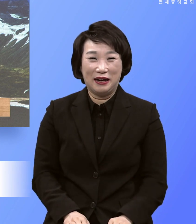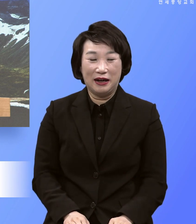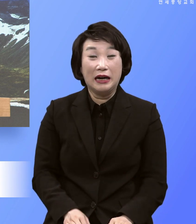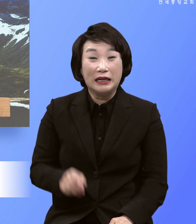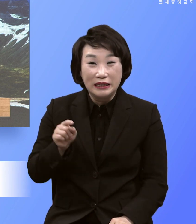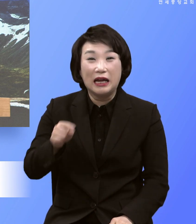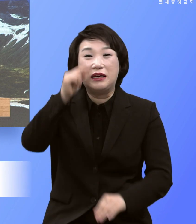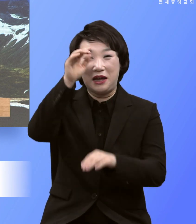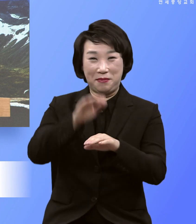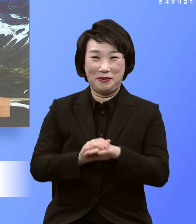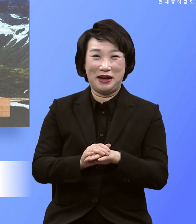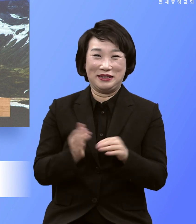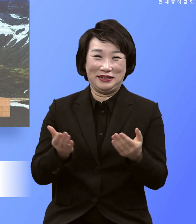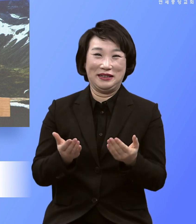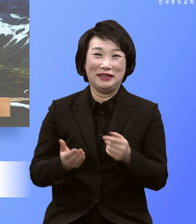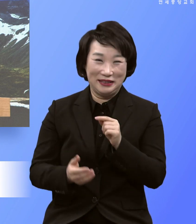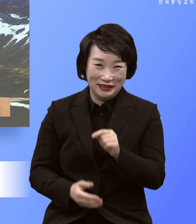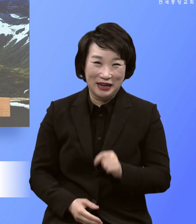그게 예배요.